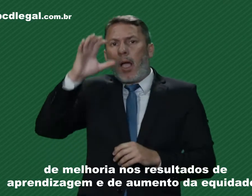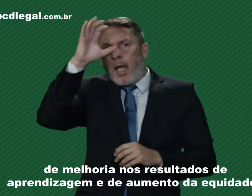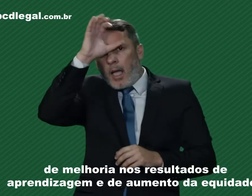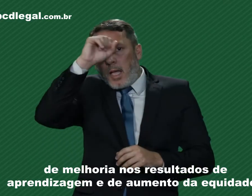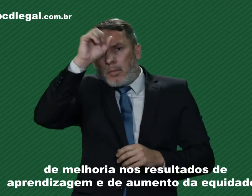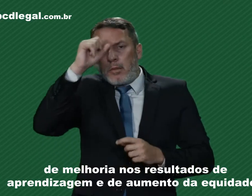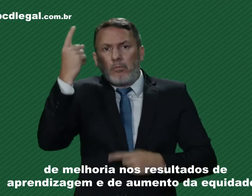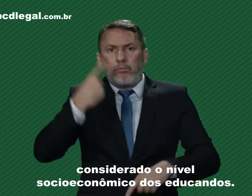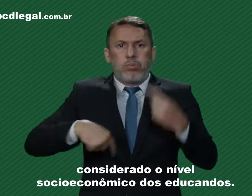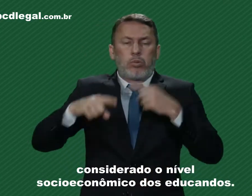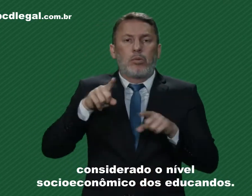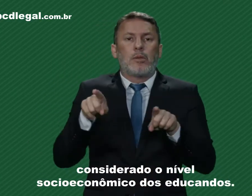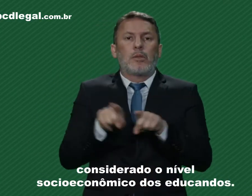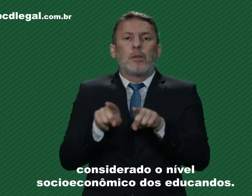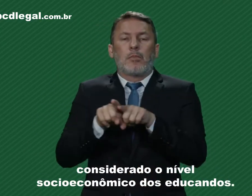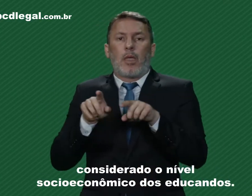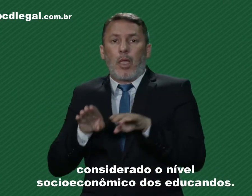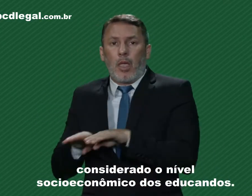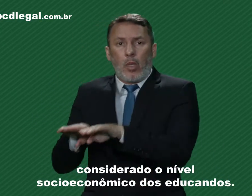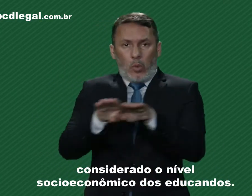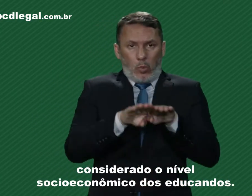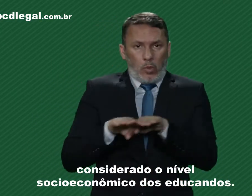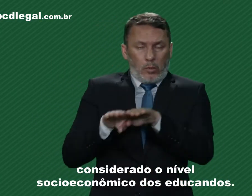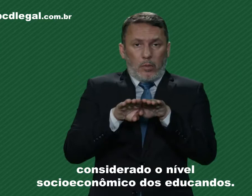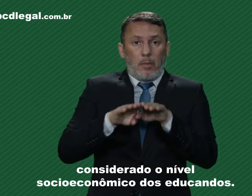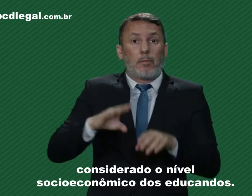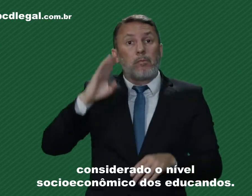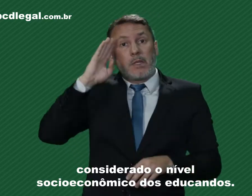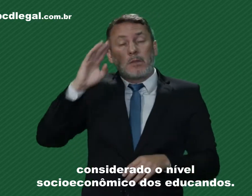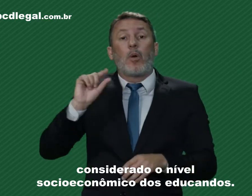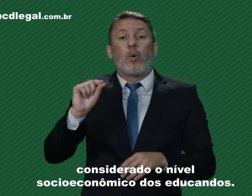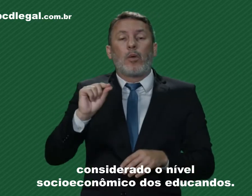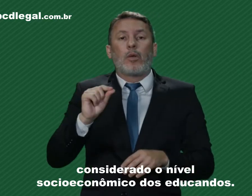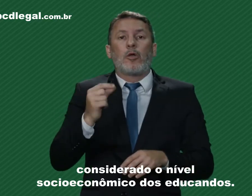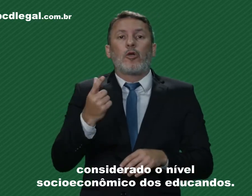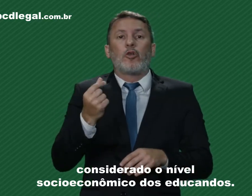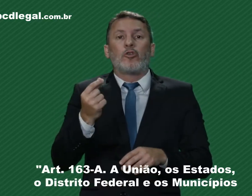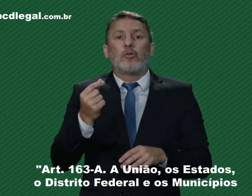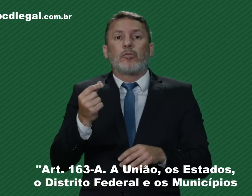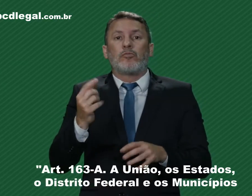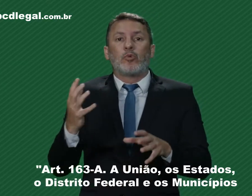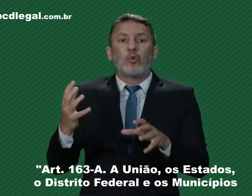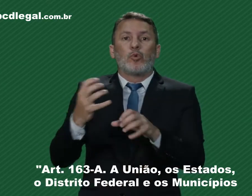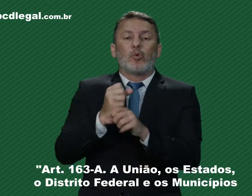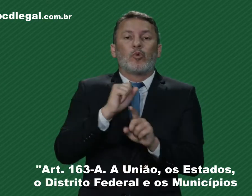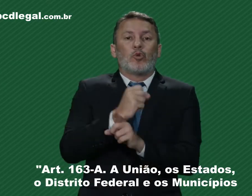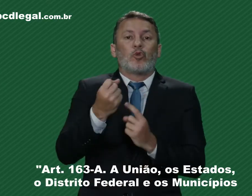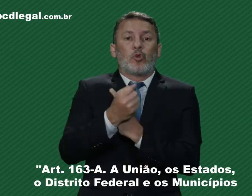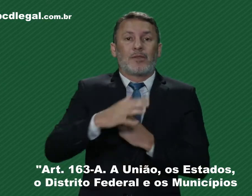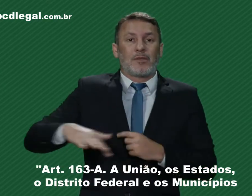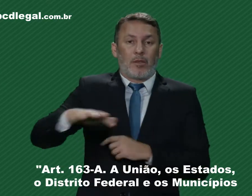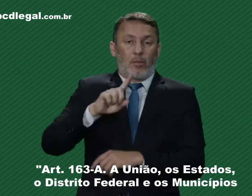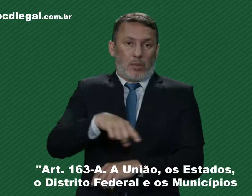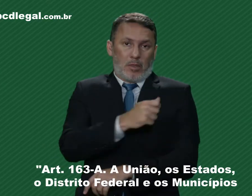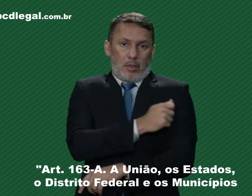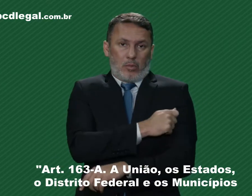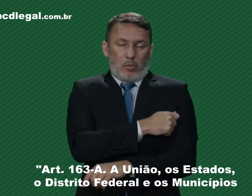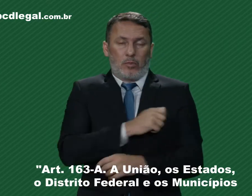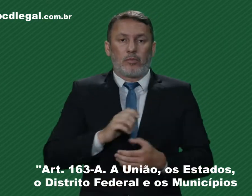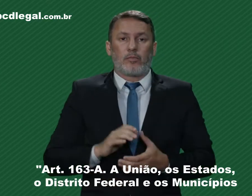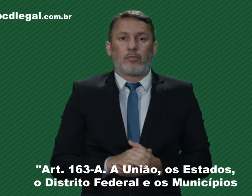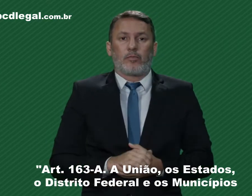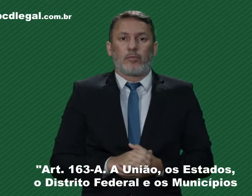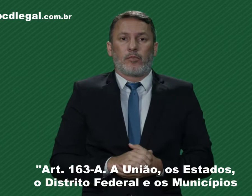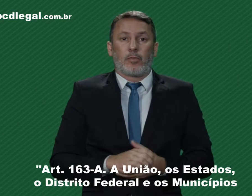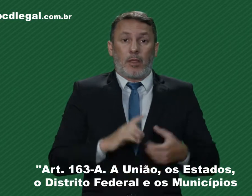da equidade, considerado o nível socioeconômico dos educandos. Artigo